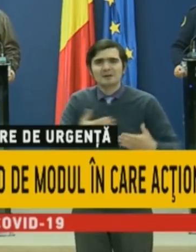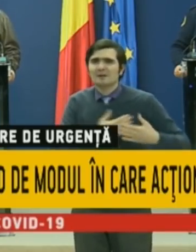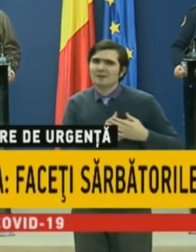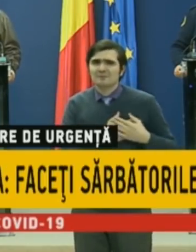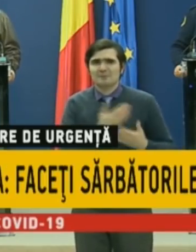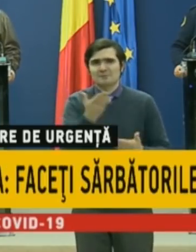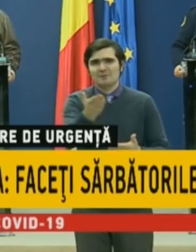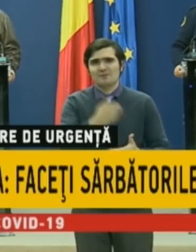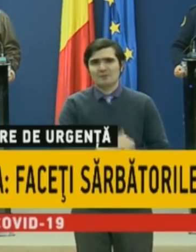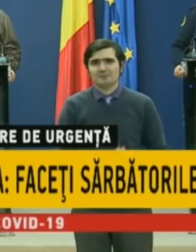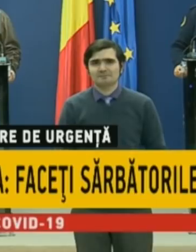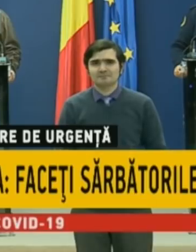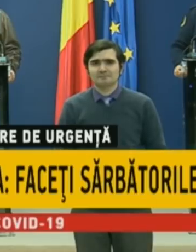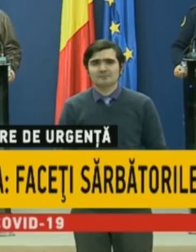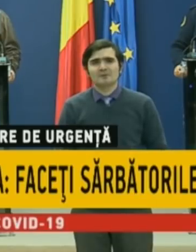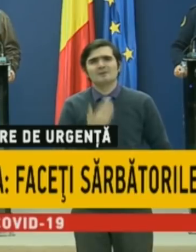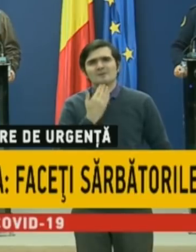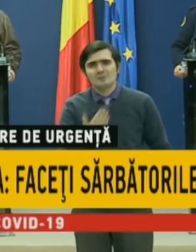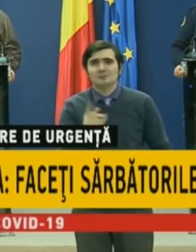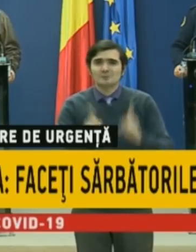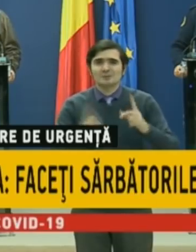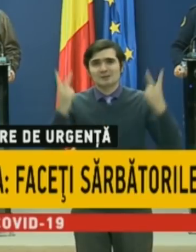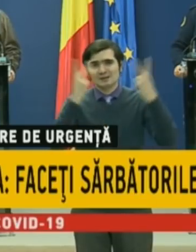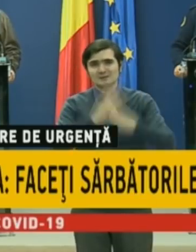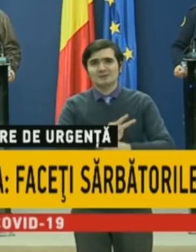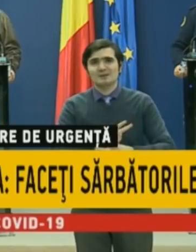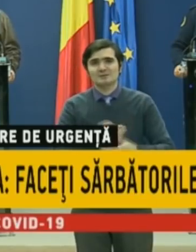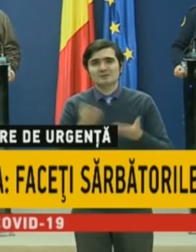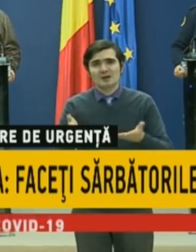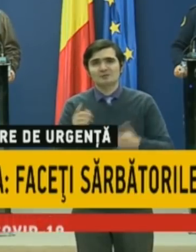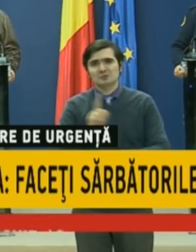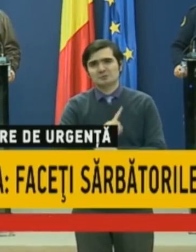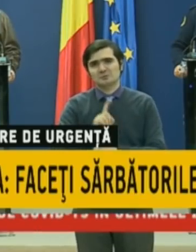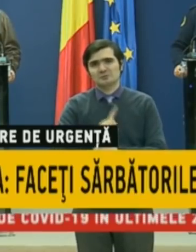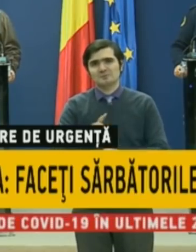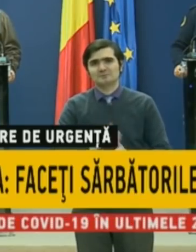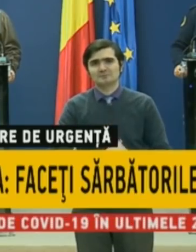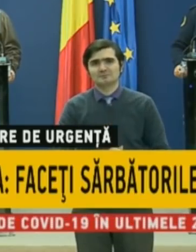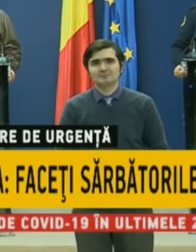iubesc. Vă mulțumesc dacă înțelegeți acest lucru